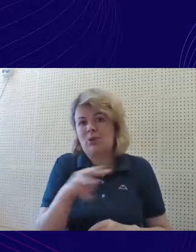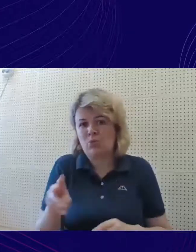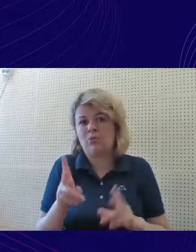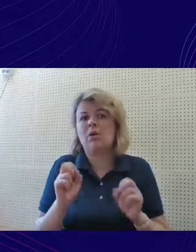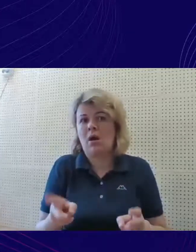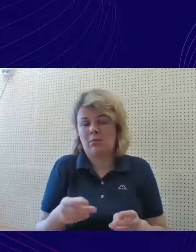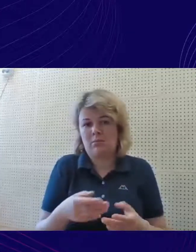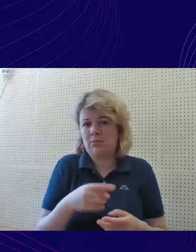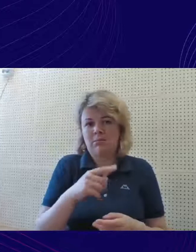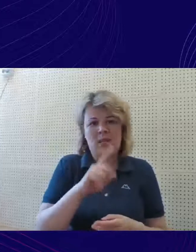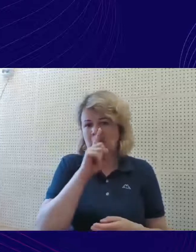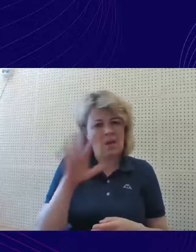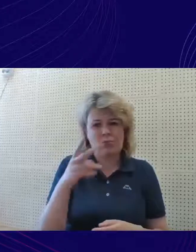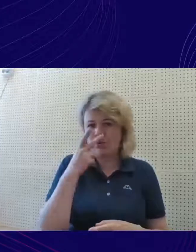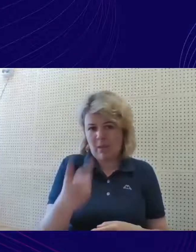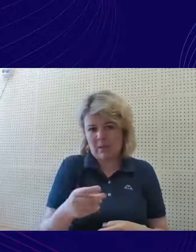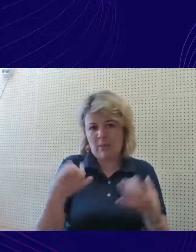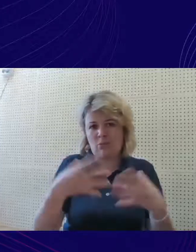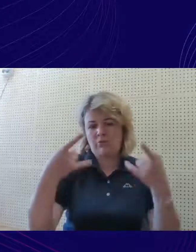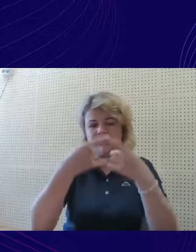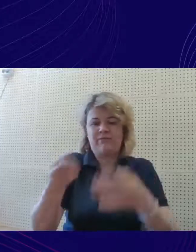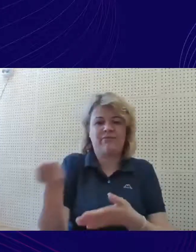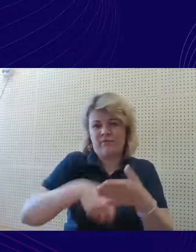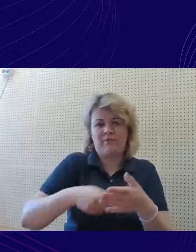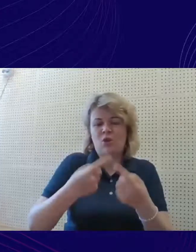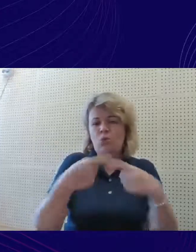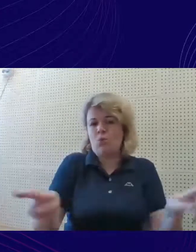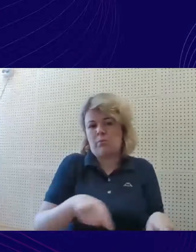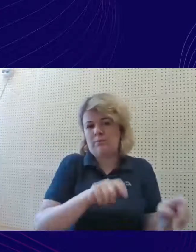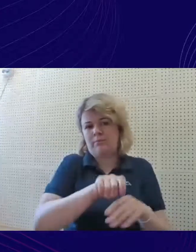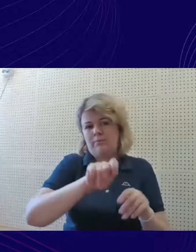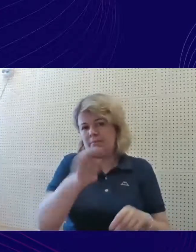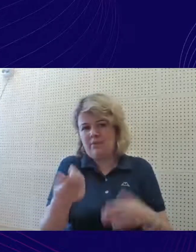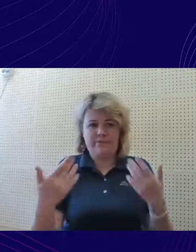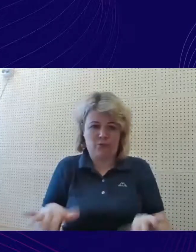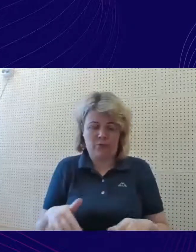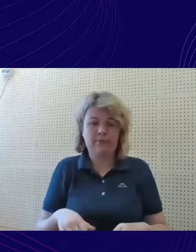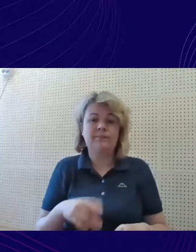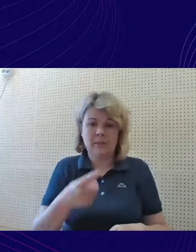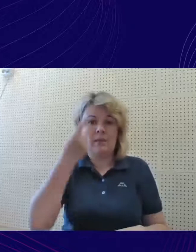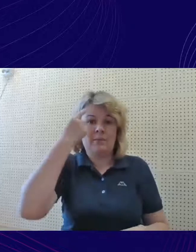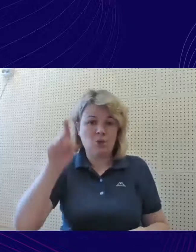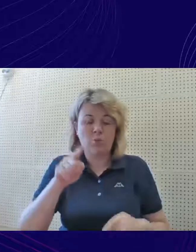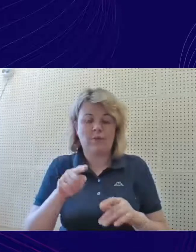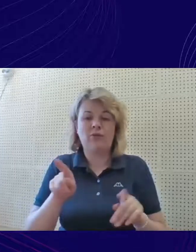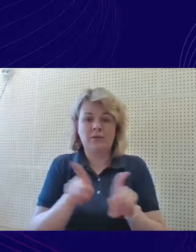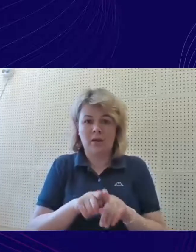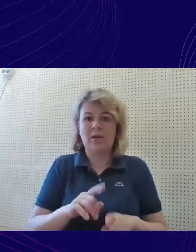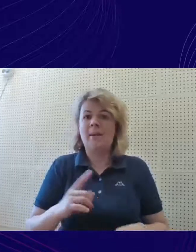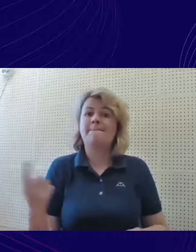канал переключат. И тогда ход конем. Первая серия начинается с финального кадра, с